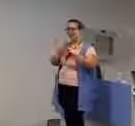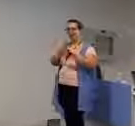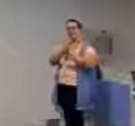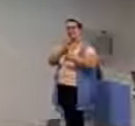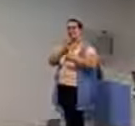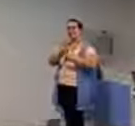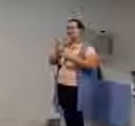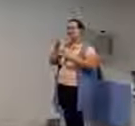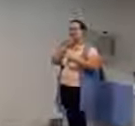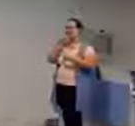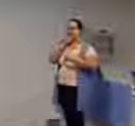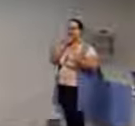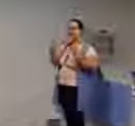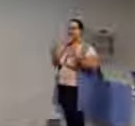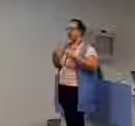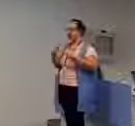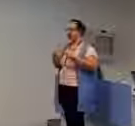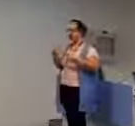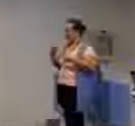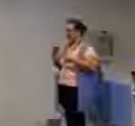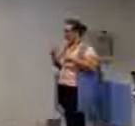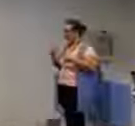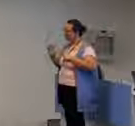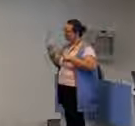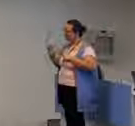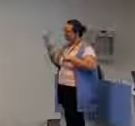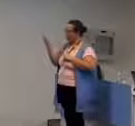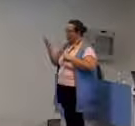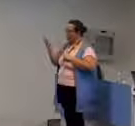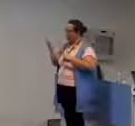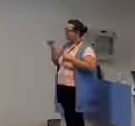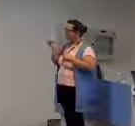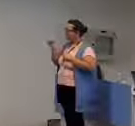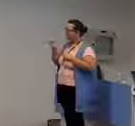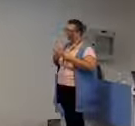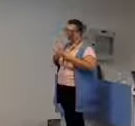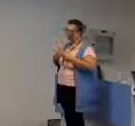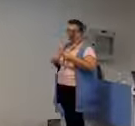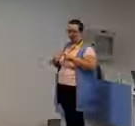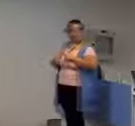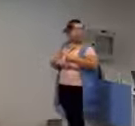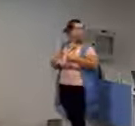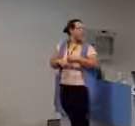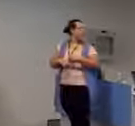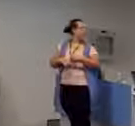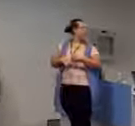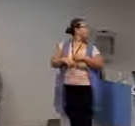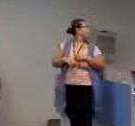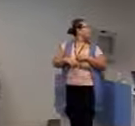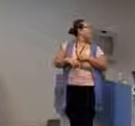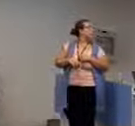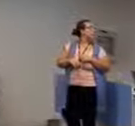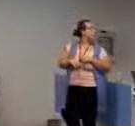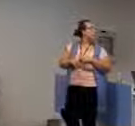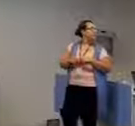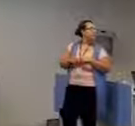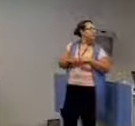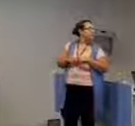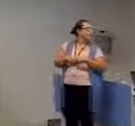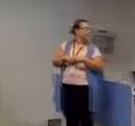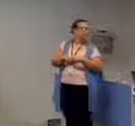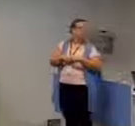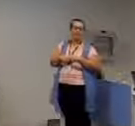potenciais problemas que eu posso ter com essa peça, ok? O que a gente chama de one step, que é uma batida única, que não é